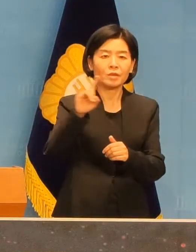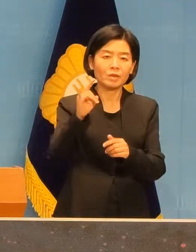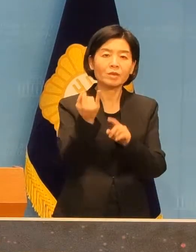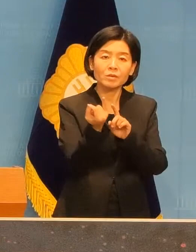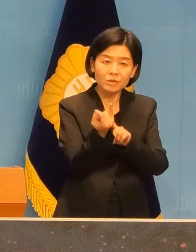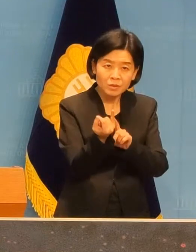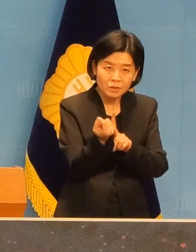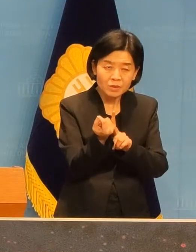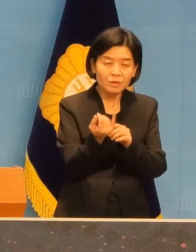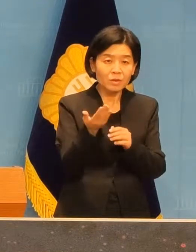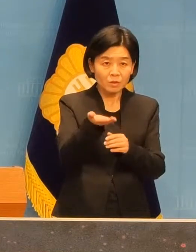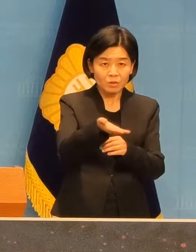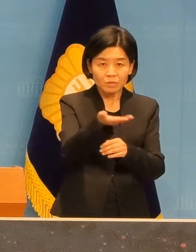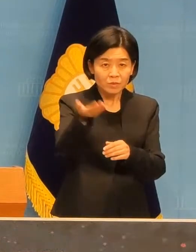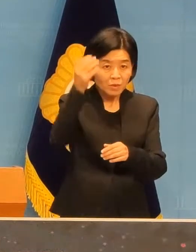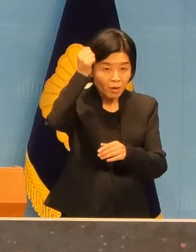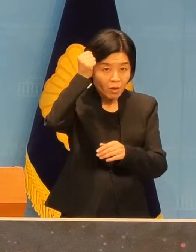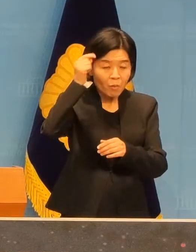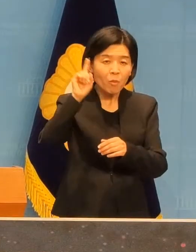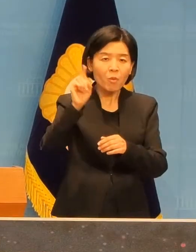잘 기억하시다시피